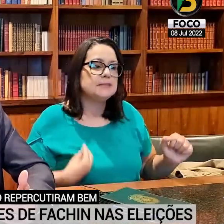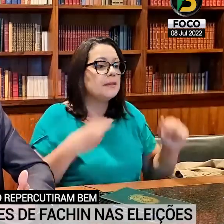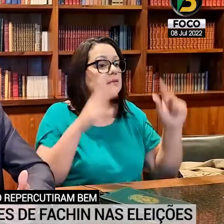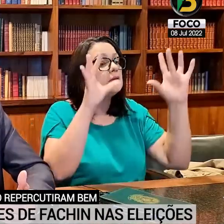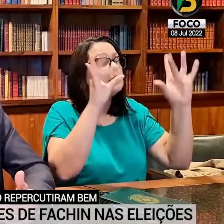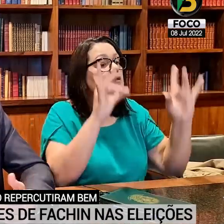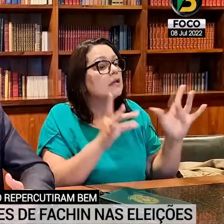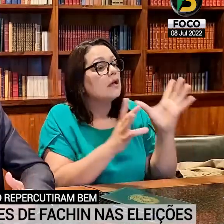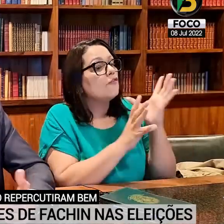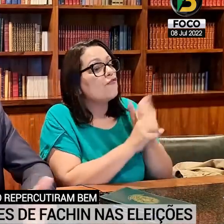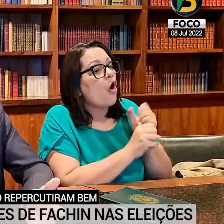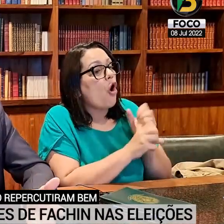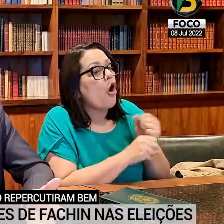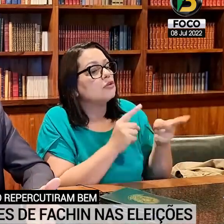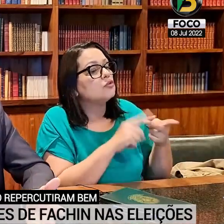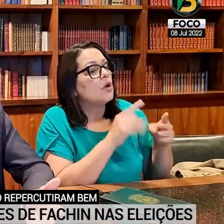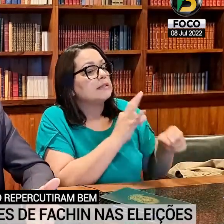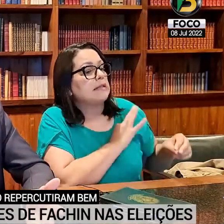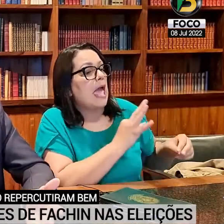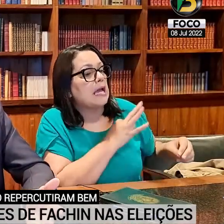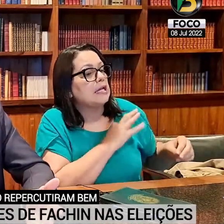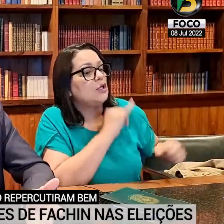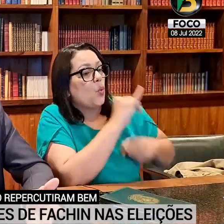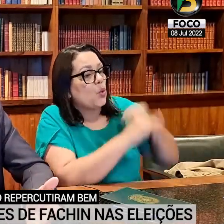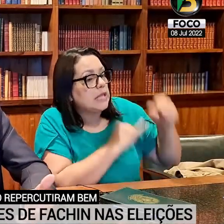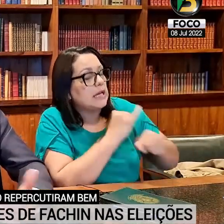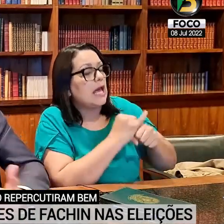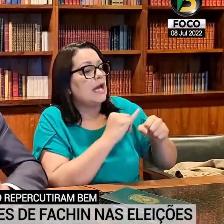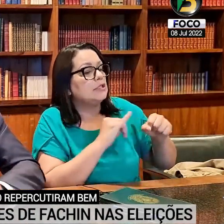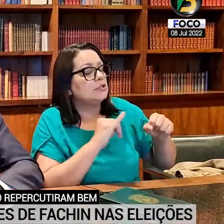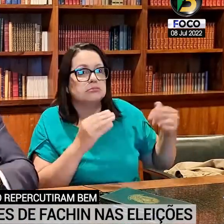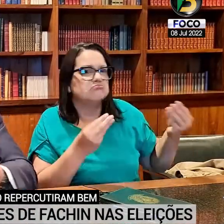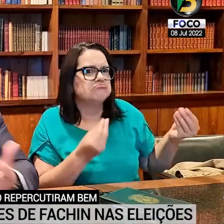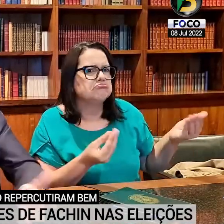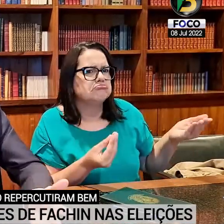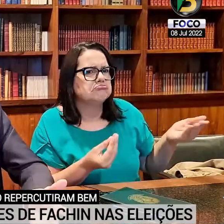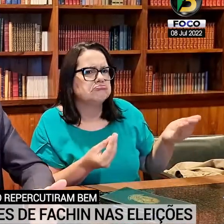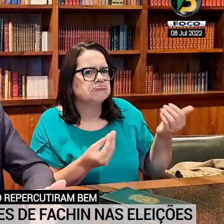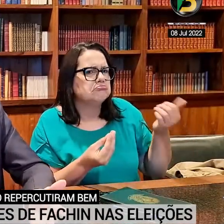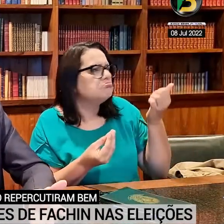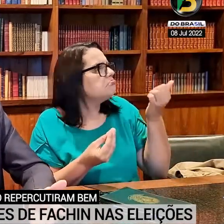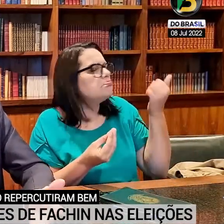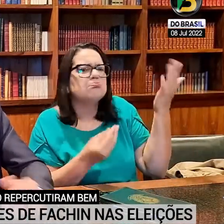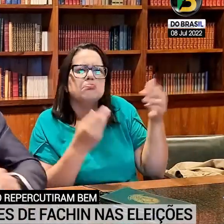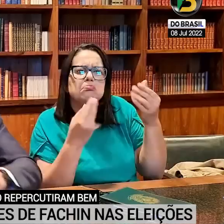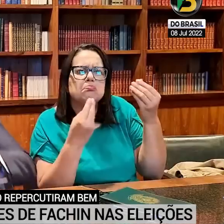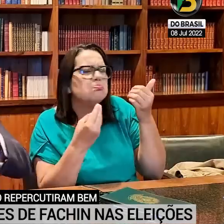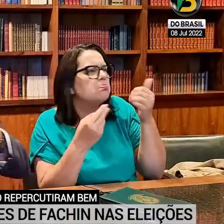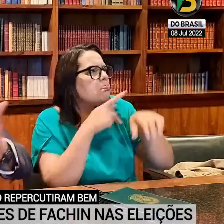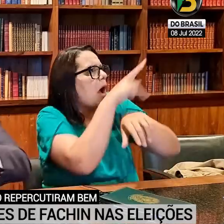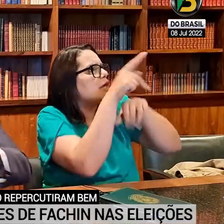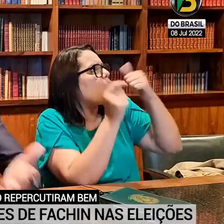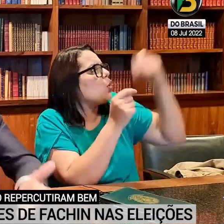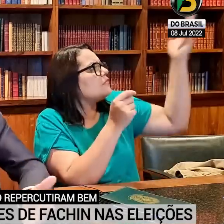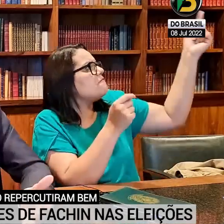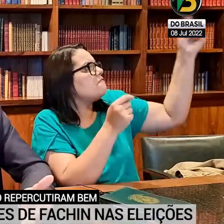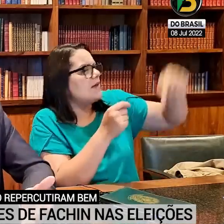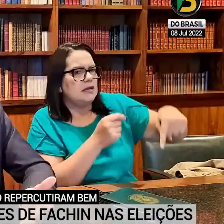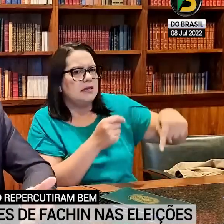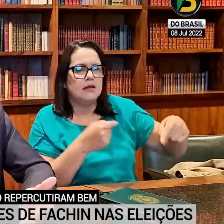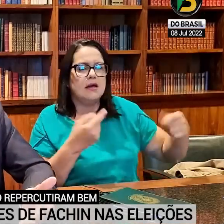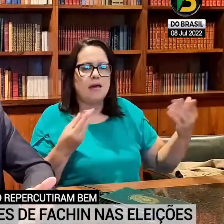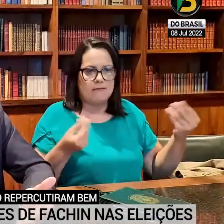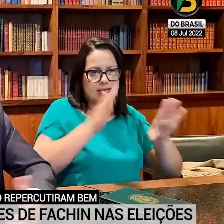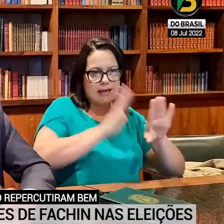Furação como técnicos em informática o que se Observador de fazer isso é bem dar um ar de legalidade